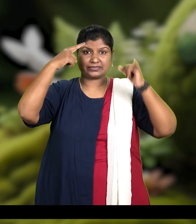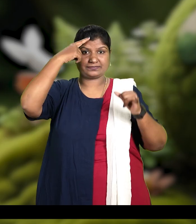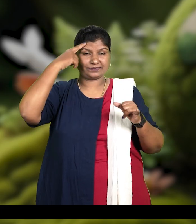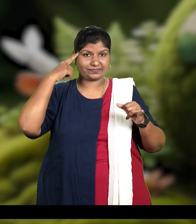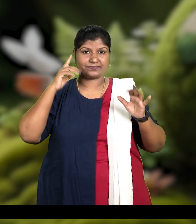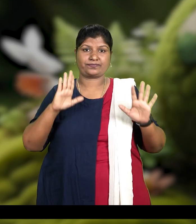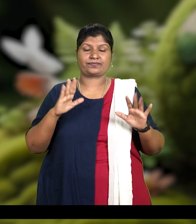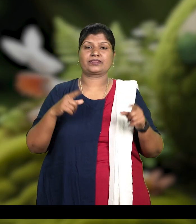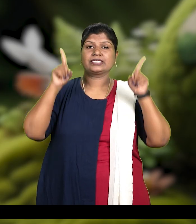हरिण,